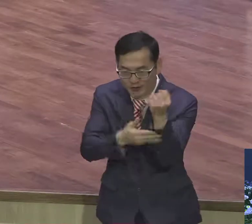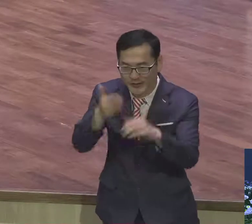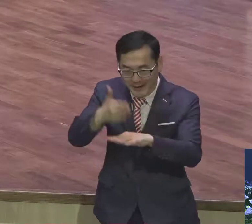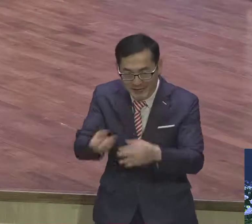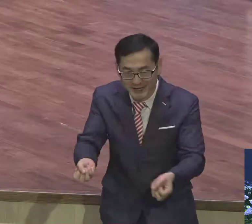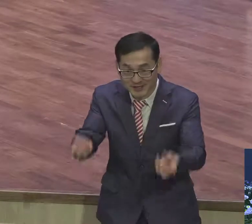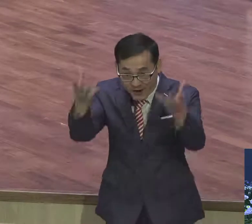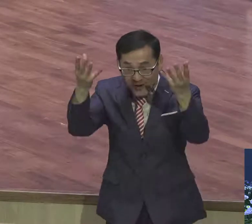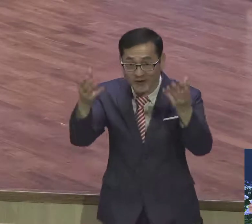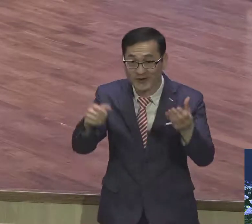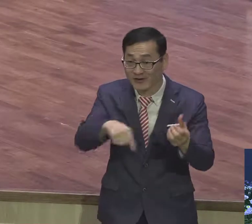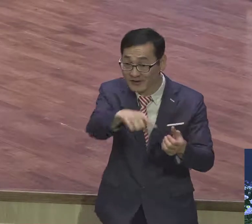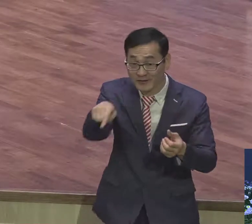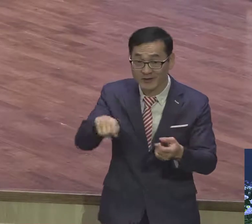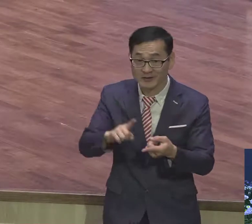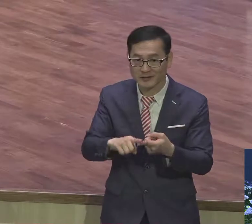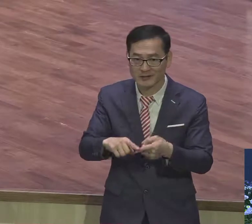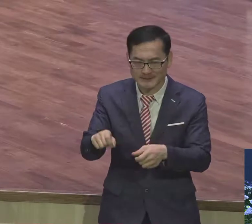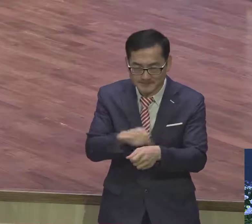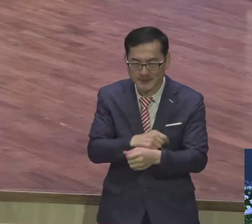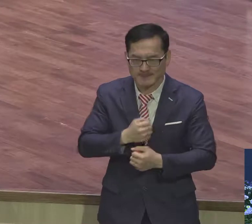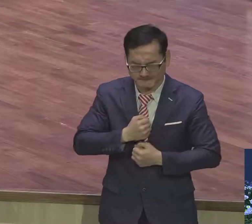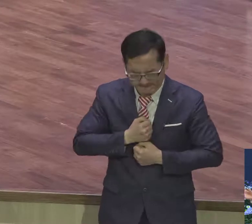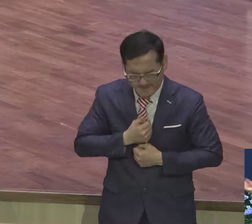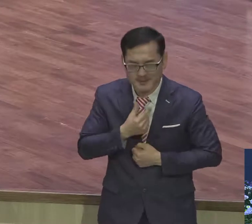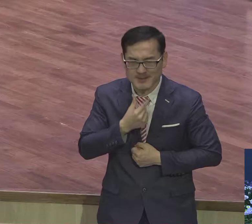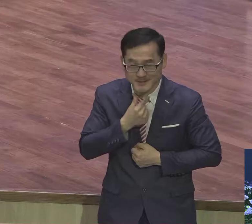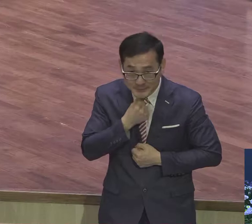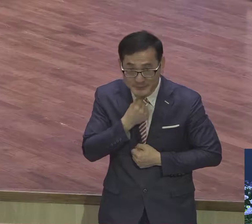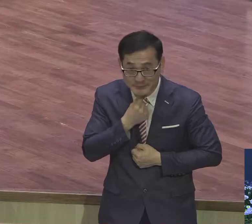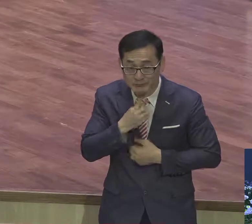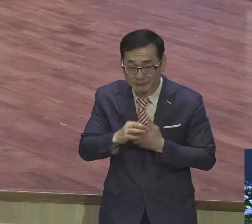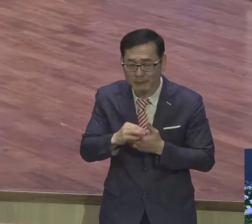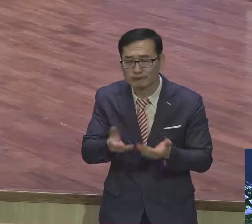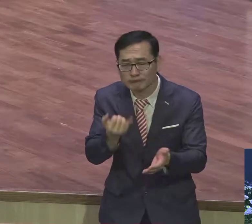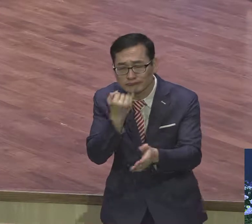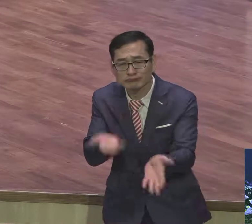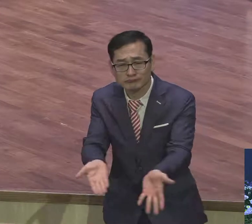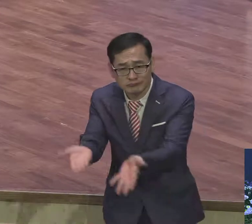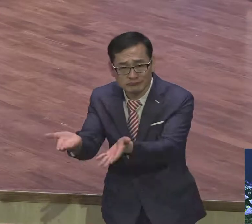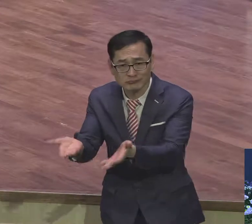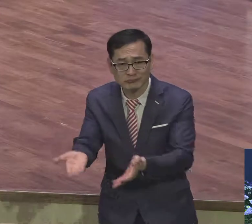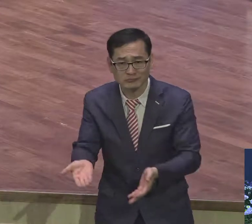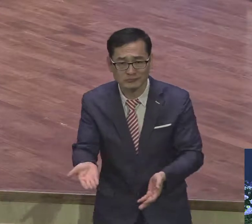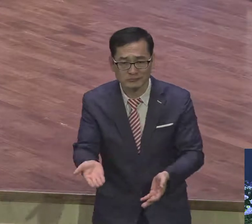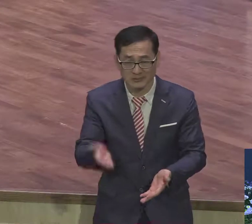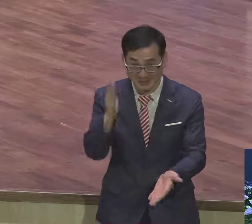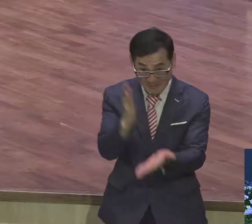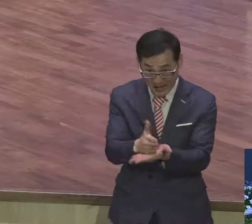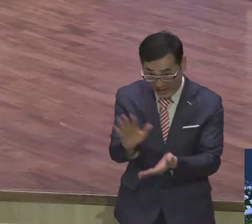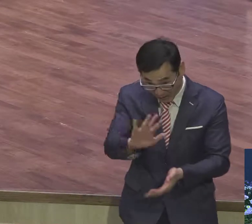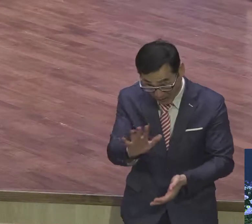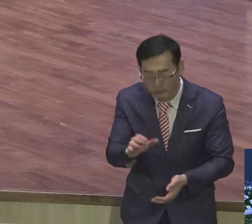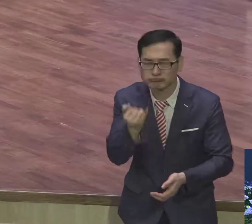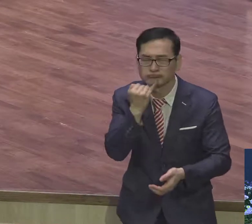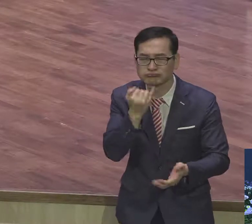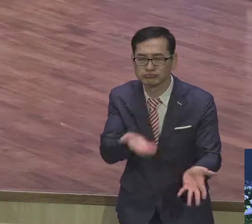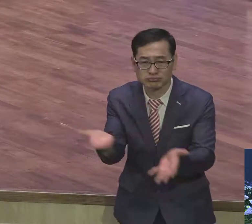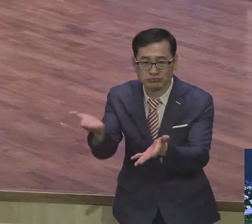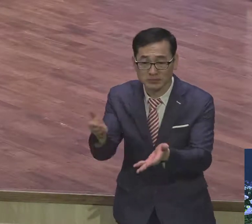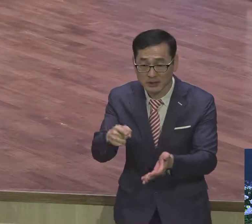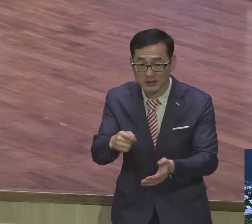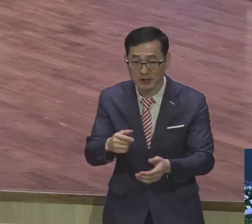의미가 있으면 그렇게 하고 의미 없다면 하지 말고 그거 가지고 구원 받고 못 받고 하는 게 아니다 그거